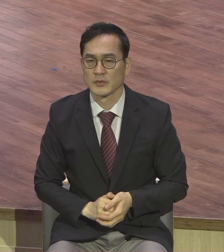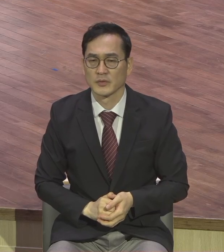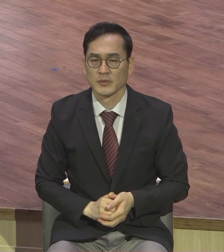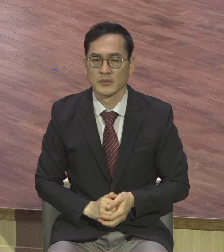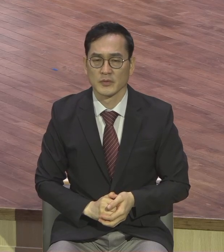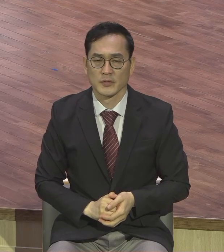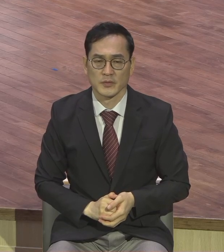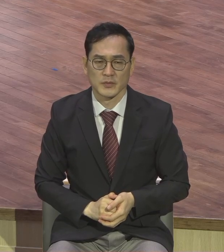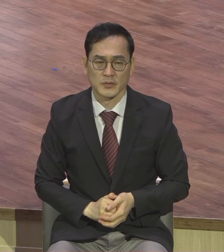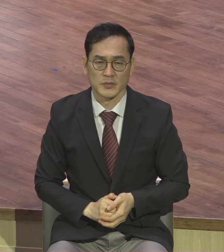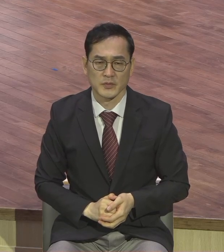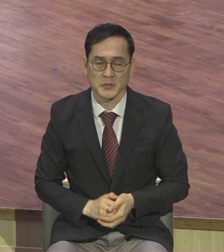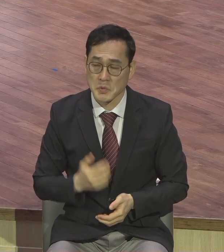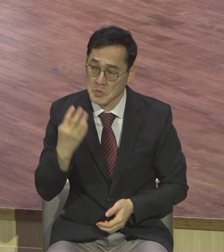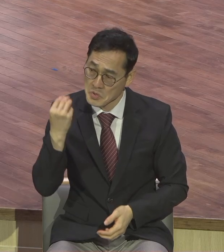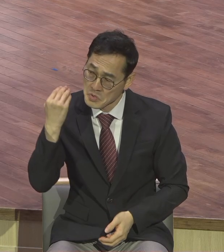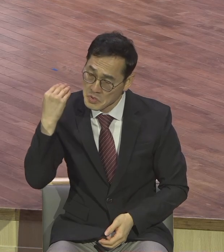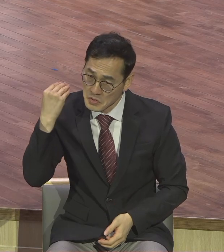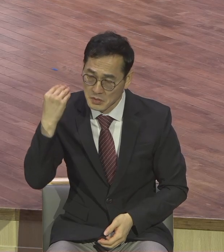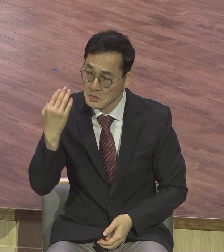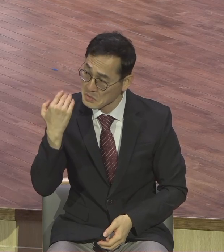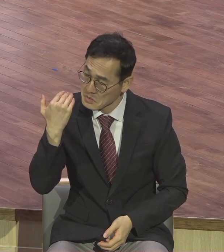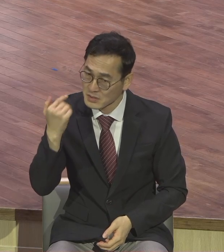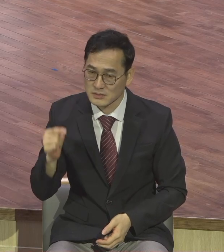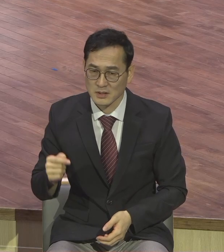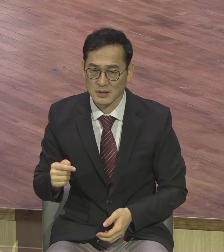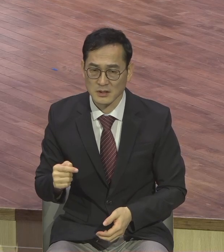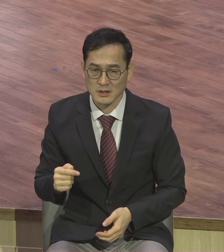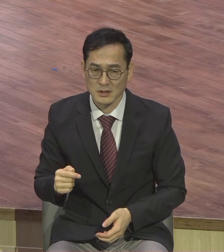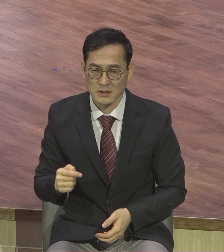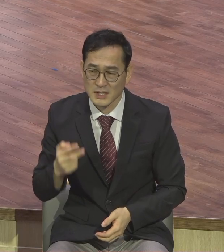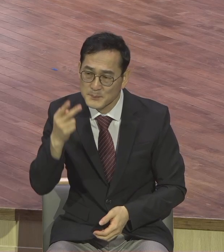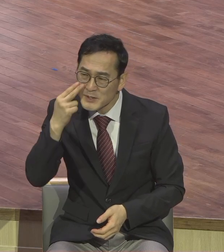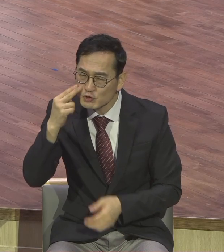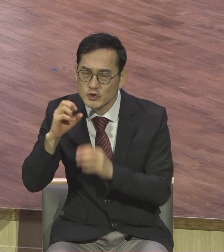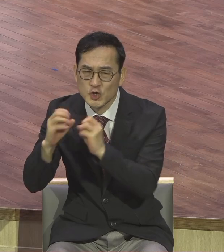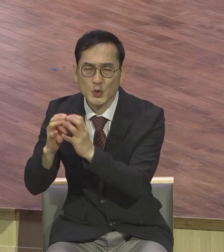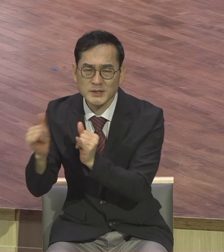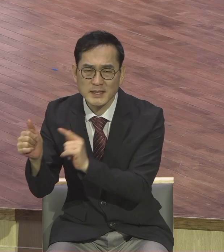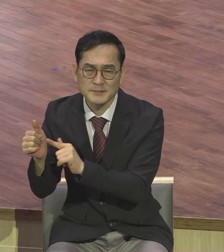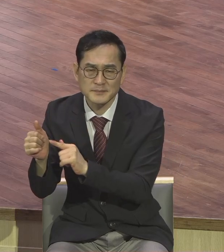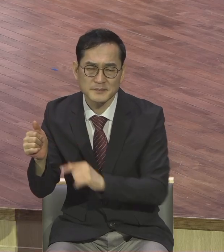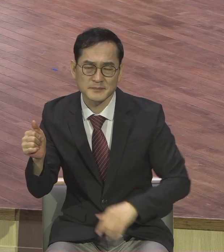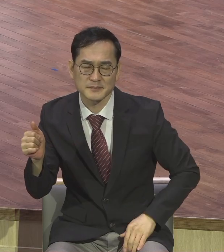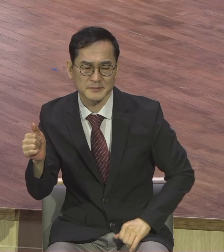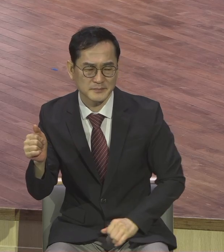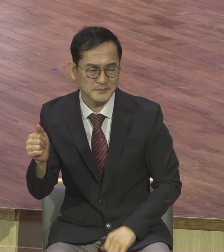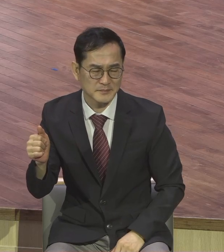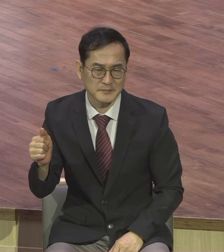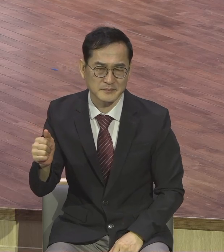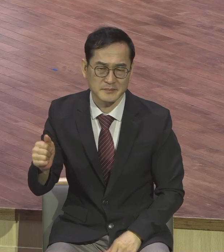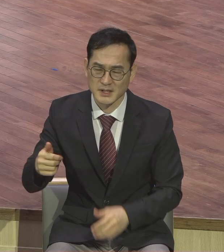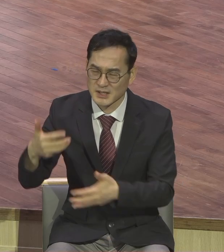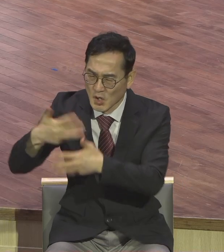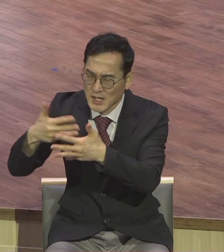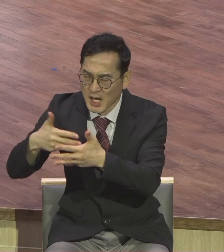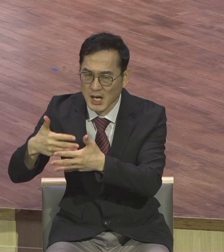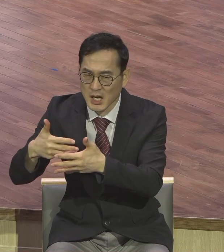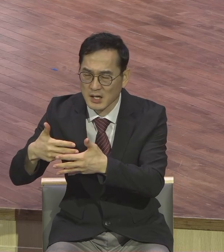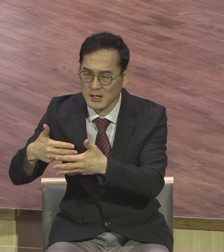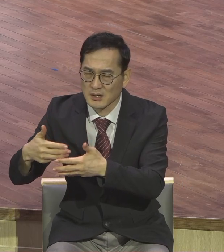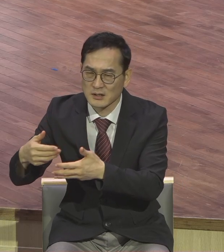그 며칠 전에 어느 목사님, 선교사님 같아요. 미국인인데 울먹이면서 영상을 하나